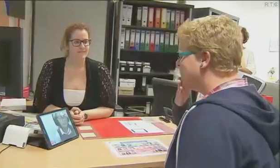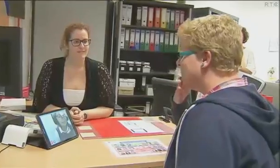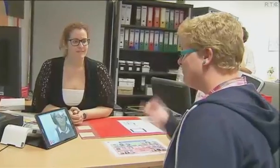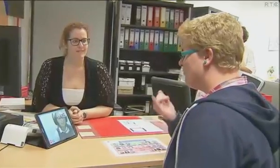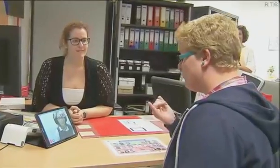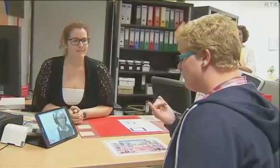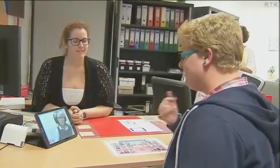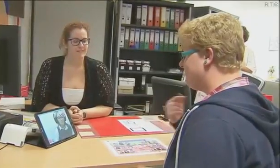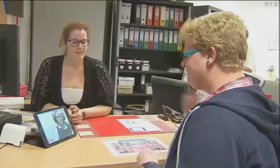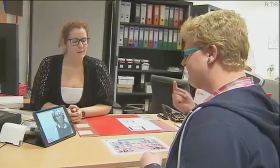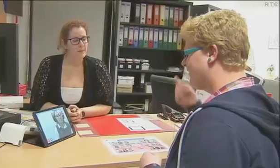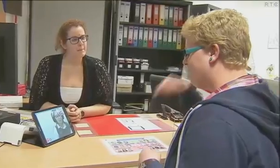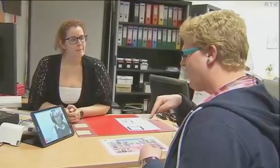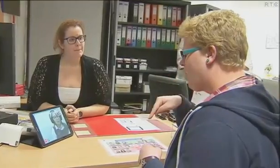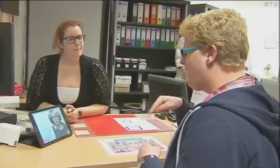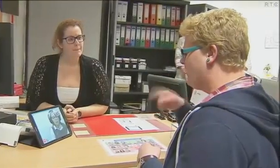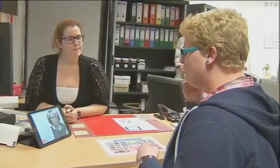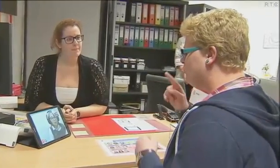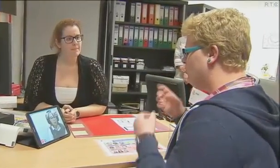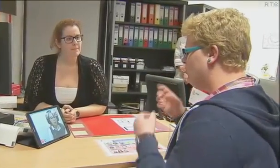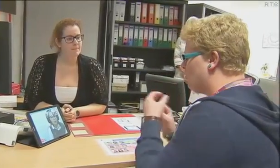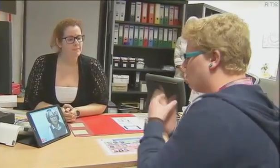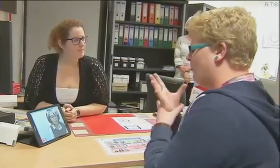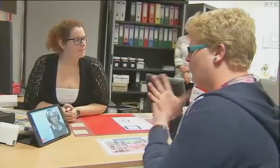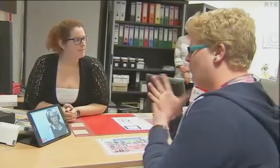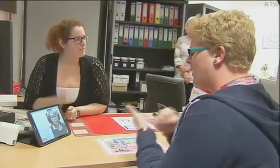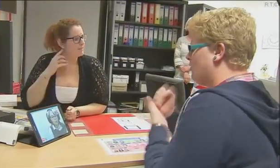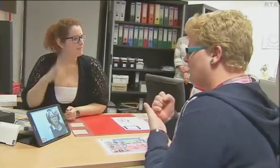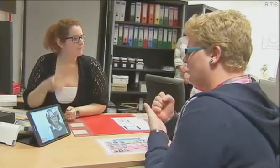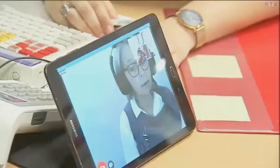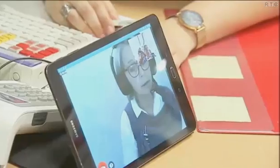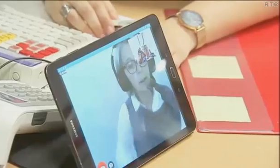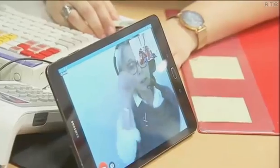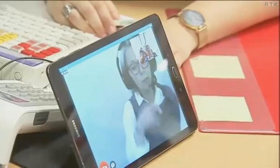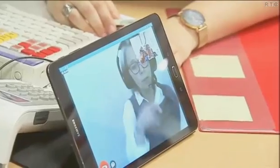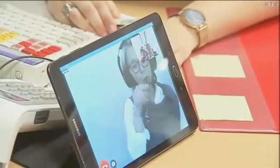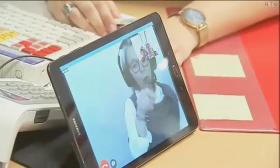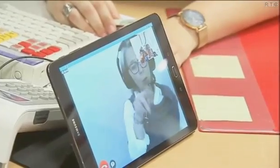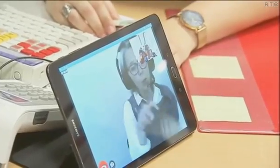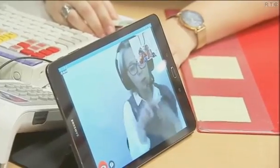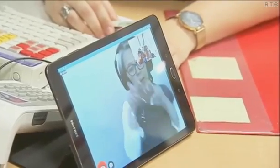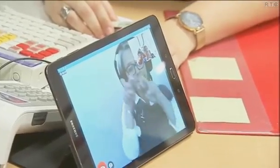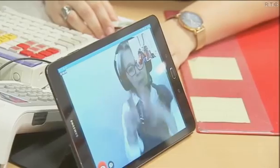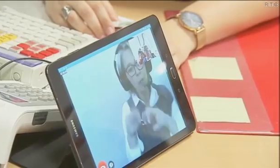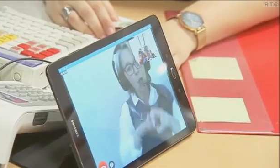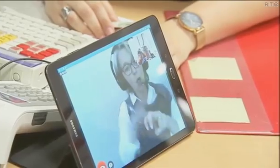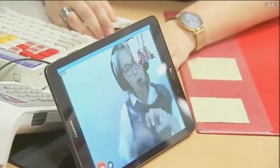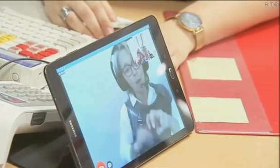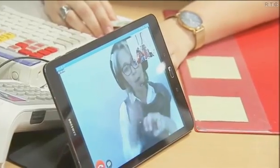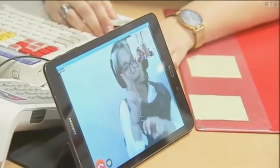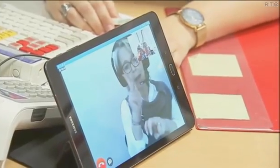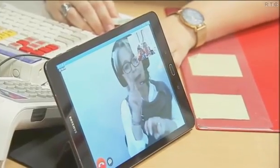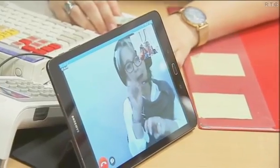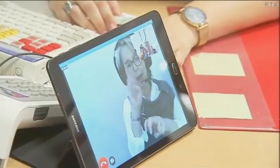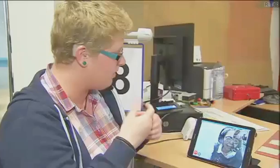Internet. Auparavant, les personnes pratiquant la langue des signes devaient s'accompagner d'un proche ou d'un interprète. Ici, elles peuvent faire